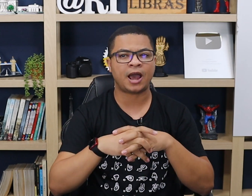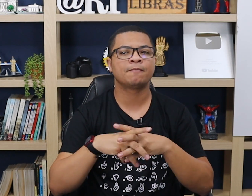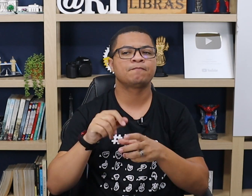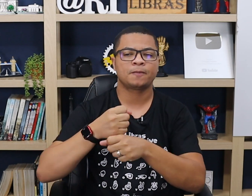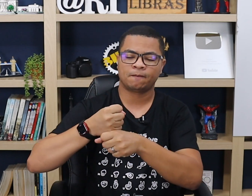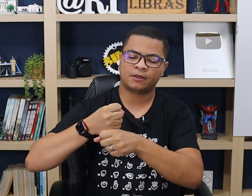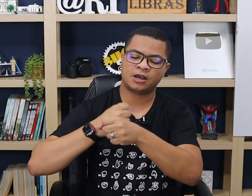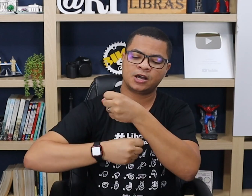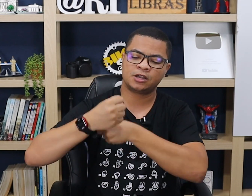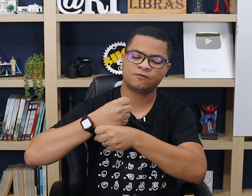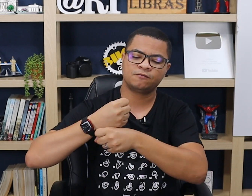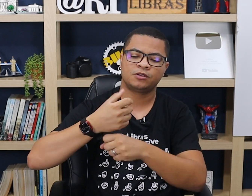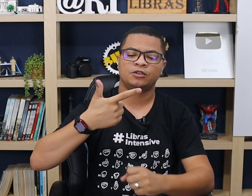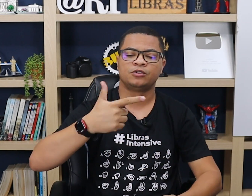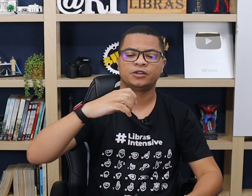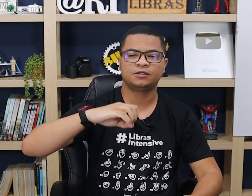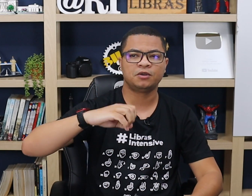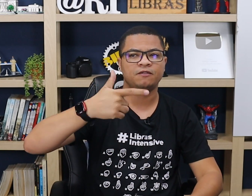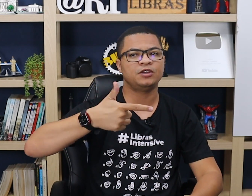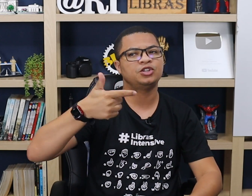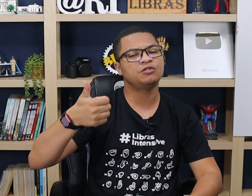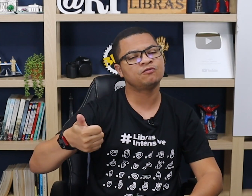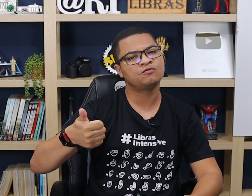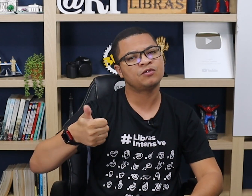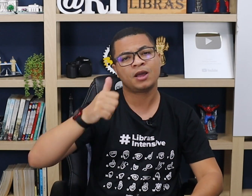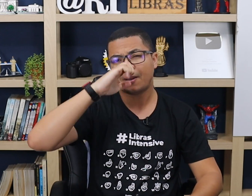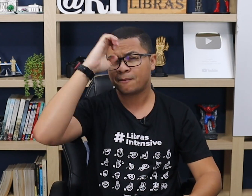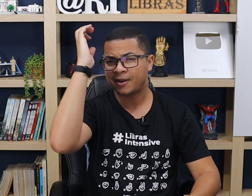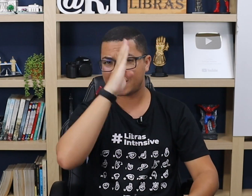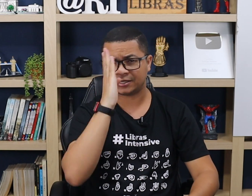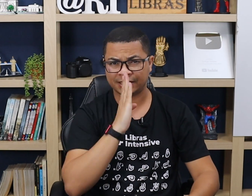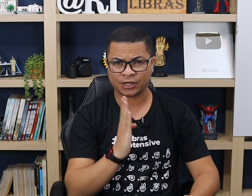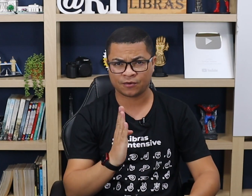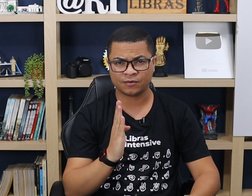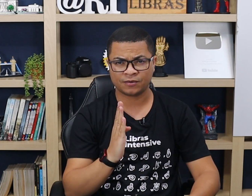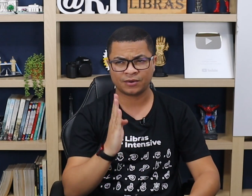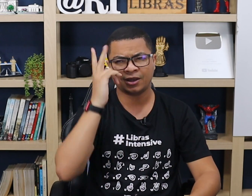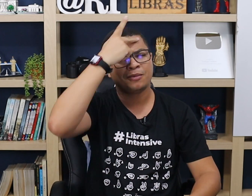lá ano 2021 Brasil pessoas